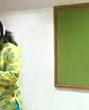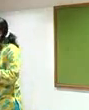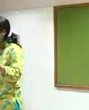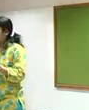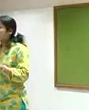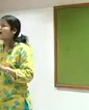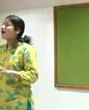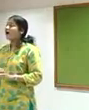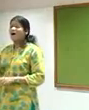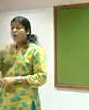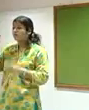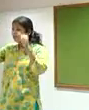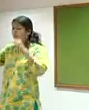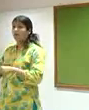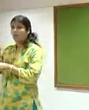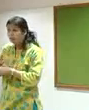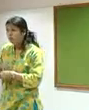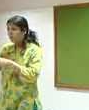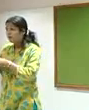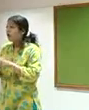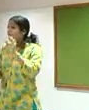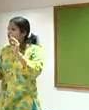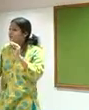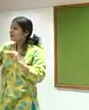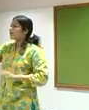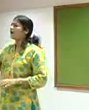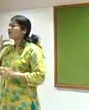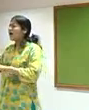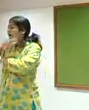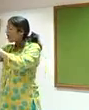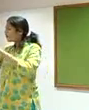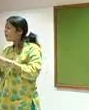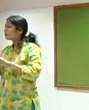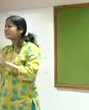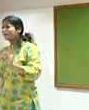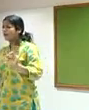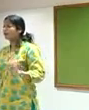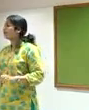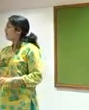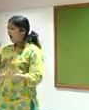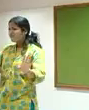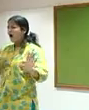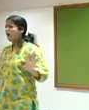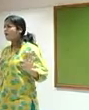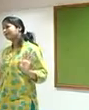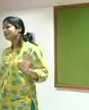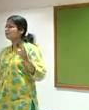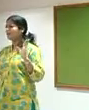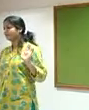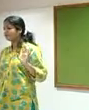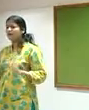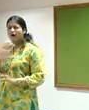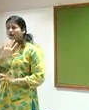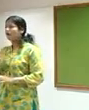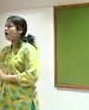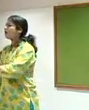की. आपकी कॉन्स्टिट्यूशन भी ये रिकॉग्नाइज करती है, लेकिन आपकी कॉन्स्टिट्यूशन जो है डिसेबिलिटी को